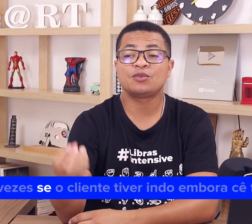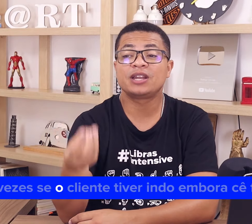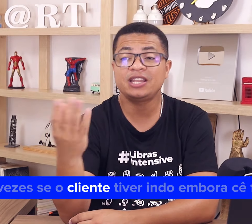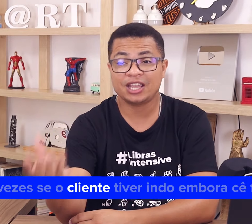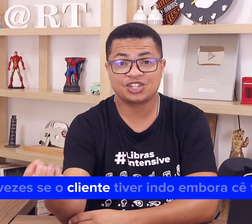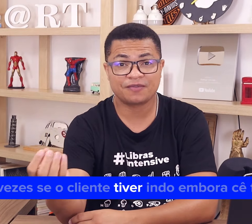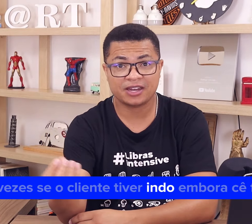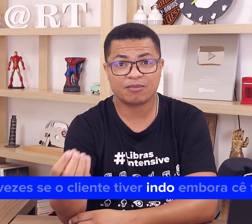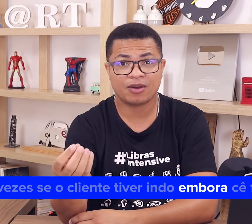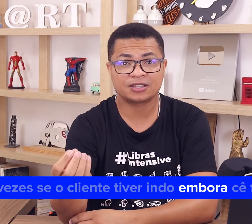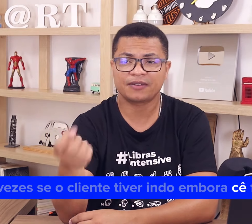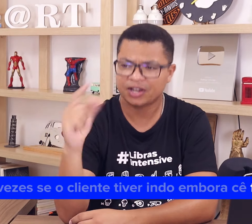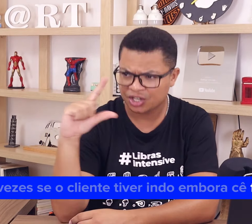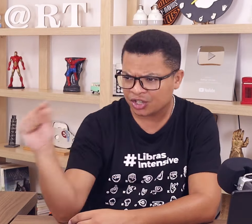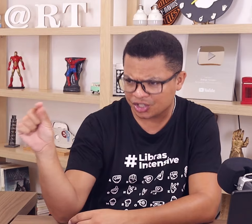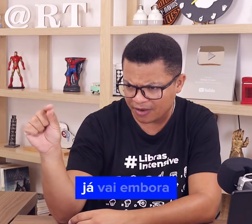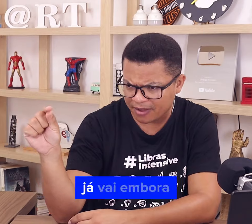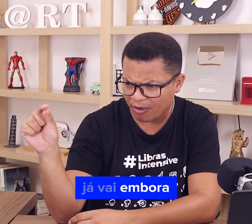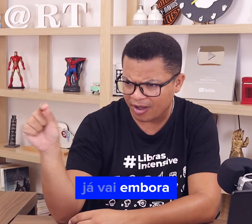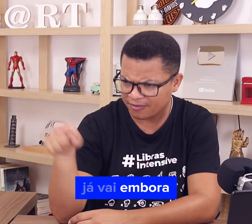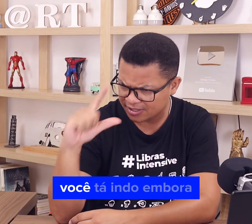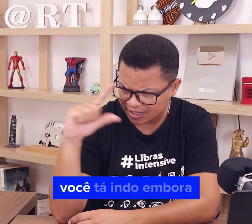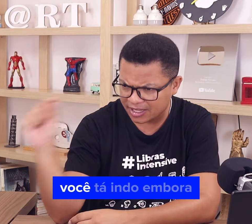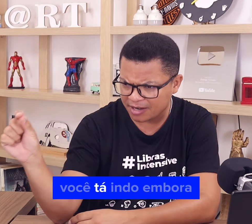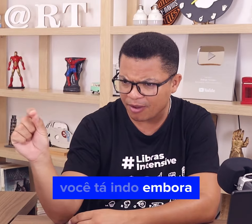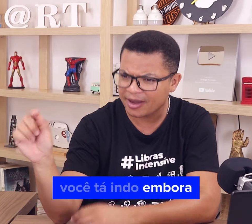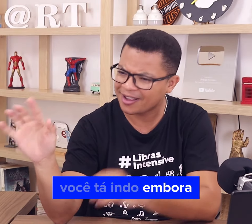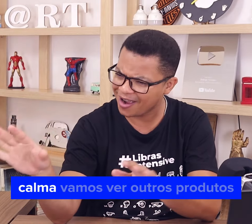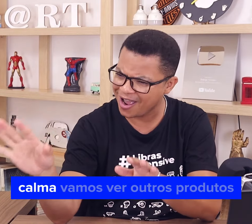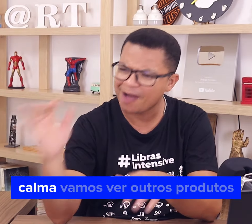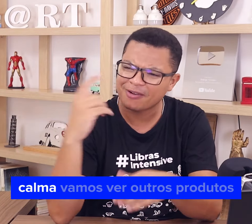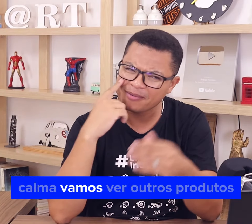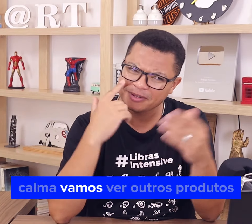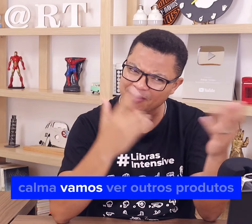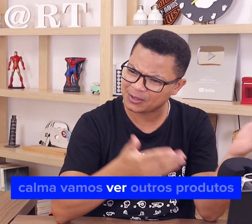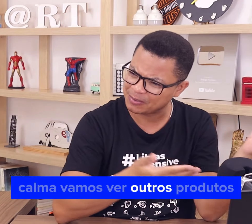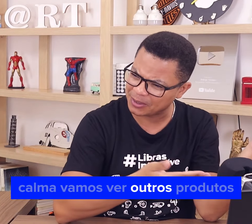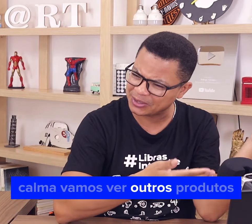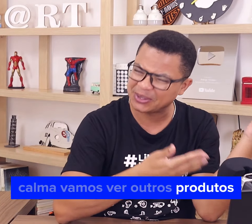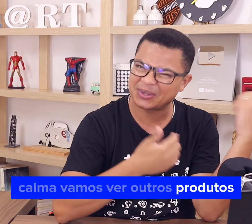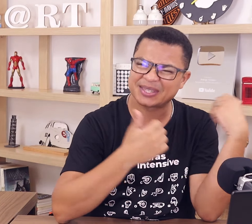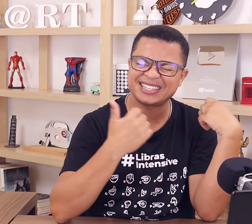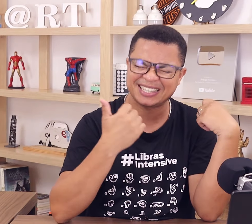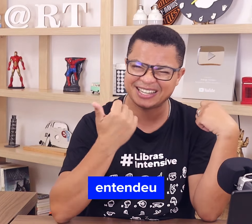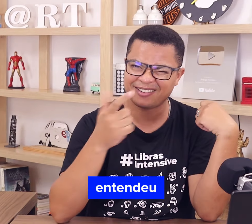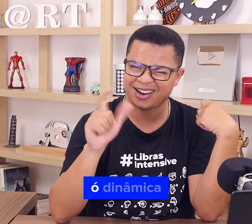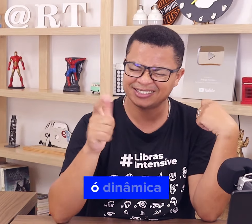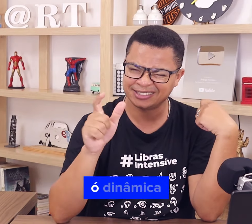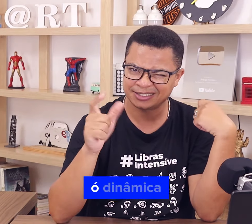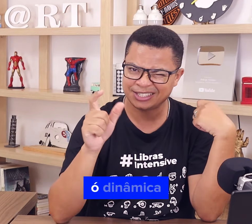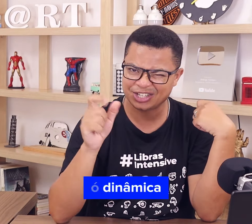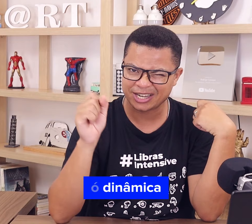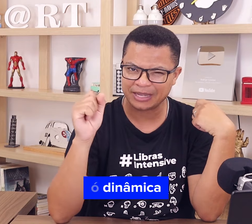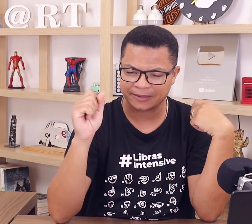se o cliente estiver indo embora, você fala, já vai embora? Você tá indo embora? Calma, vamos ver outros produtos. Entendeu? Ó, dinâmica.